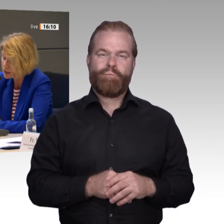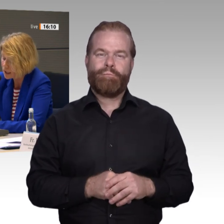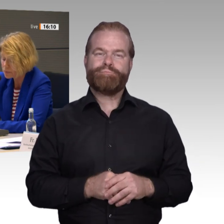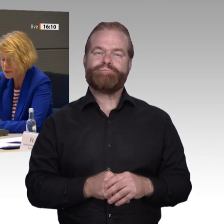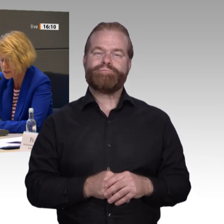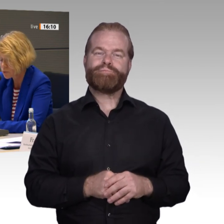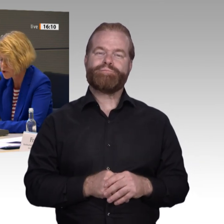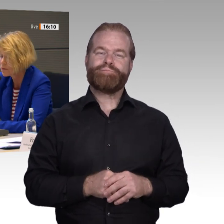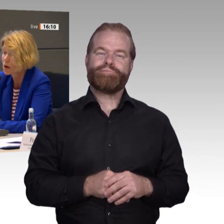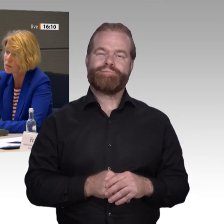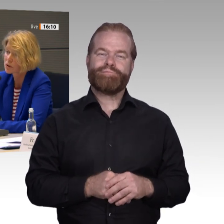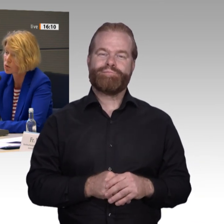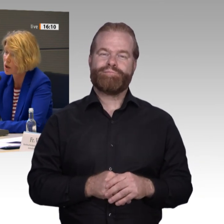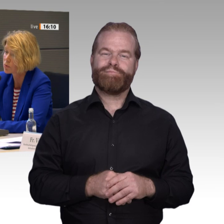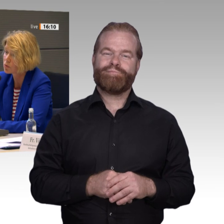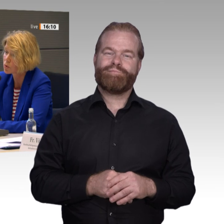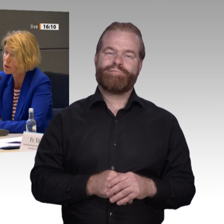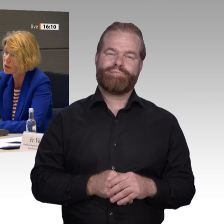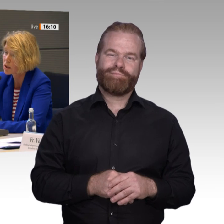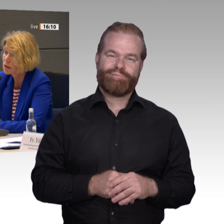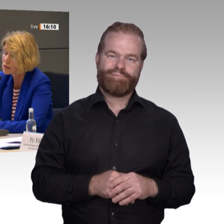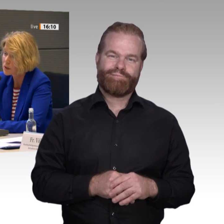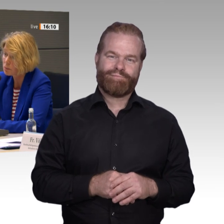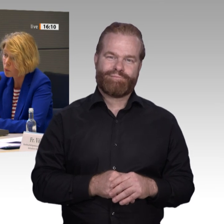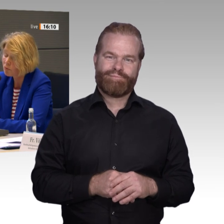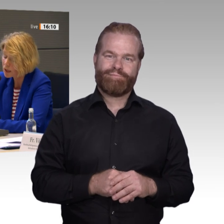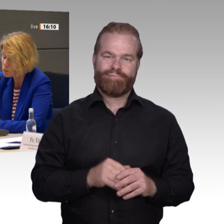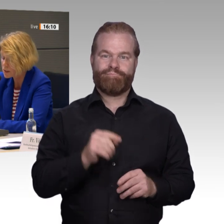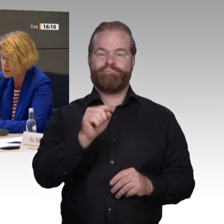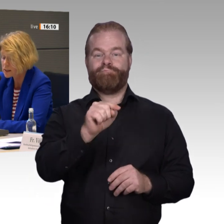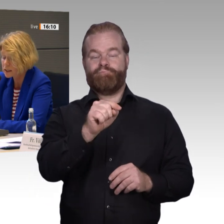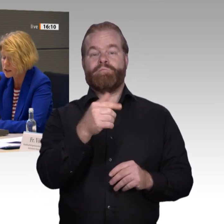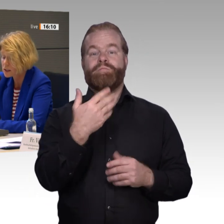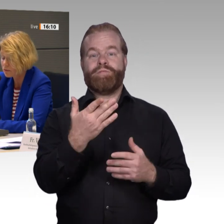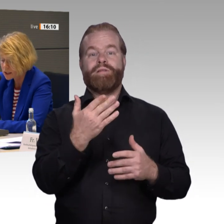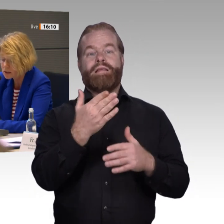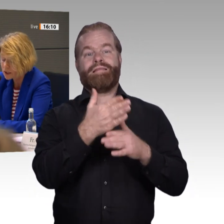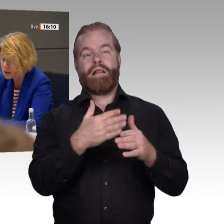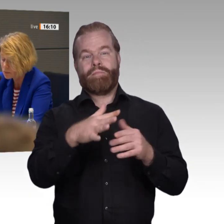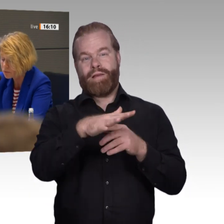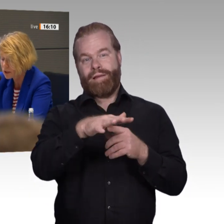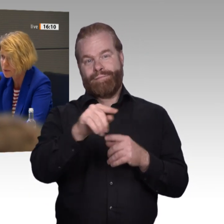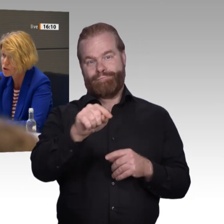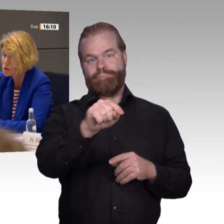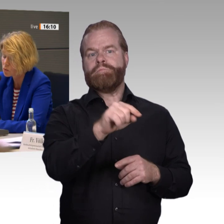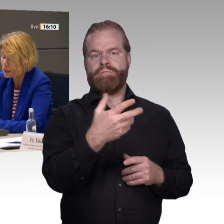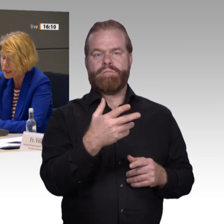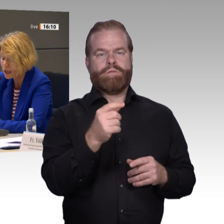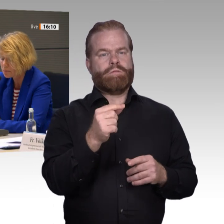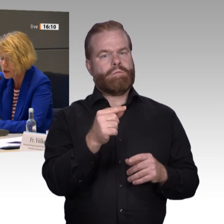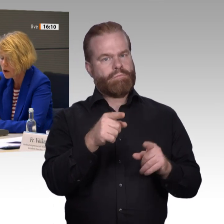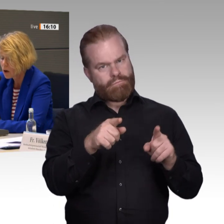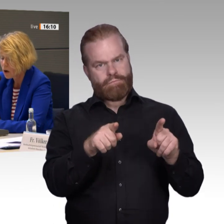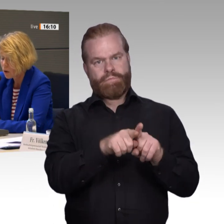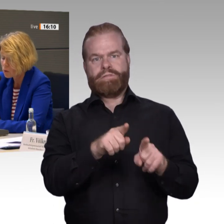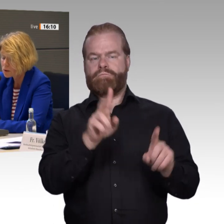aber innerhalb des Budgets für Ausbildung überhaupt nicht möglich. Deswegen im Umfang muss das tatsächlich erweitert werden, damit viele Menschen Zugang